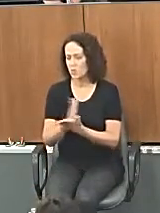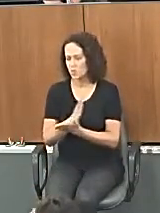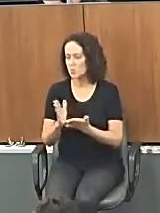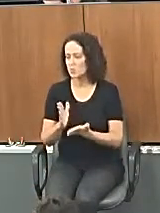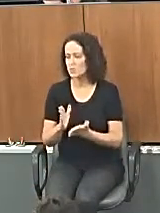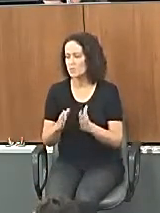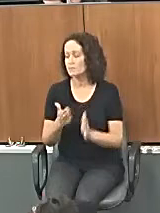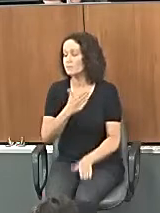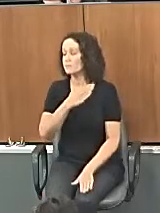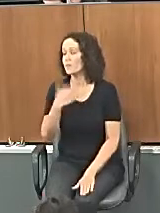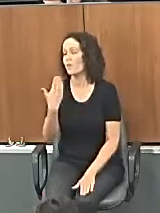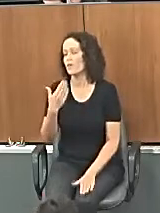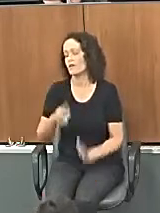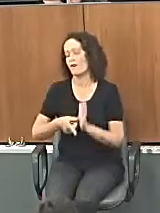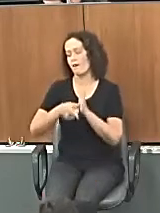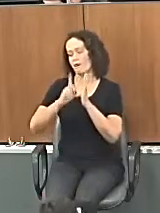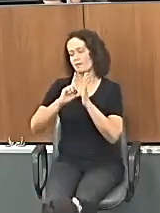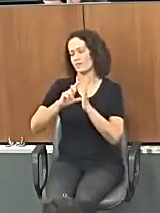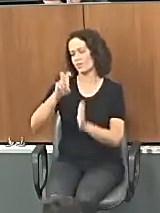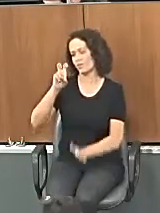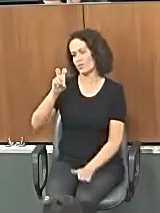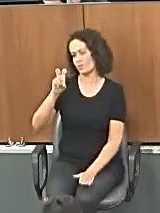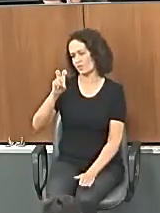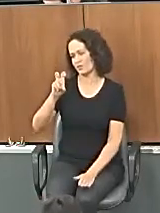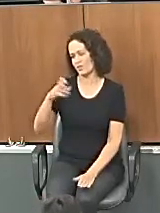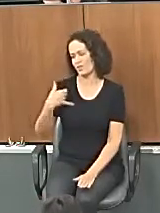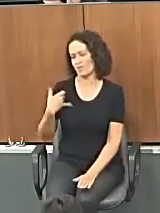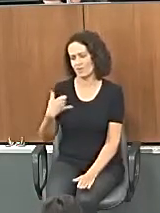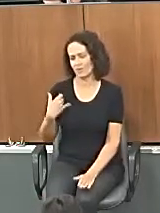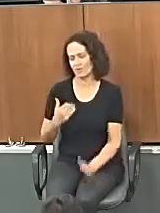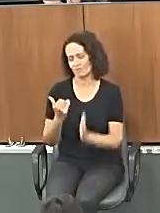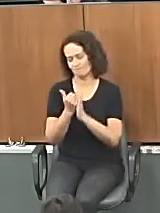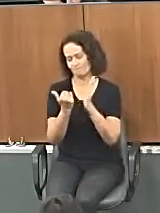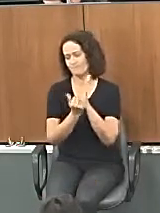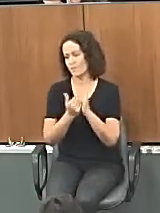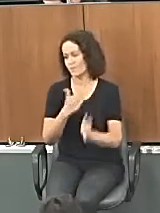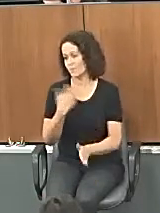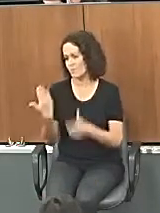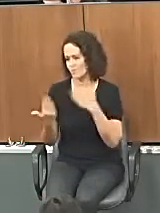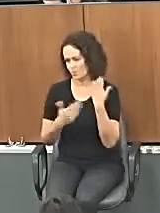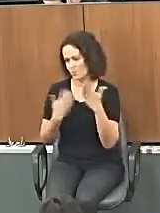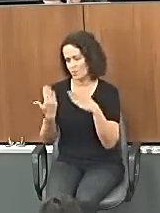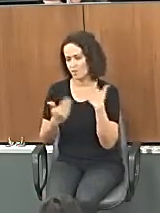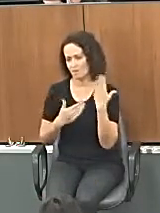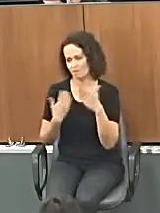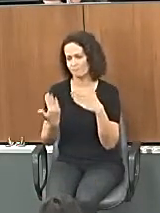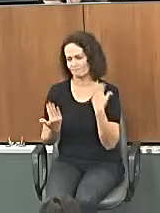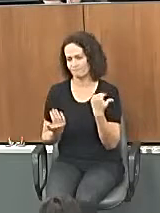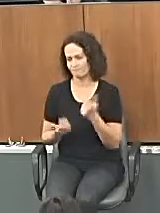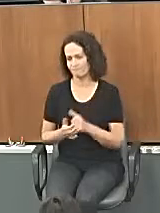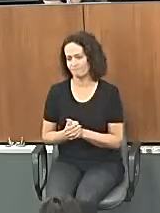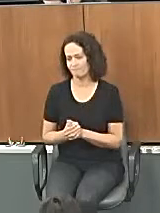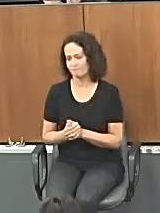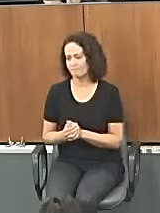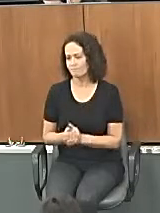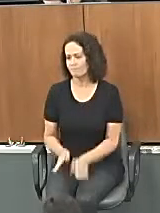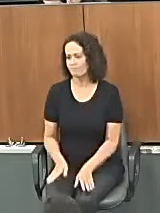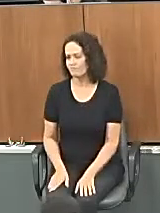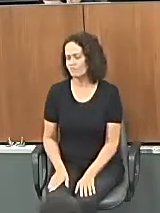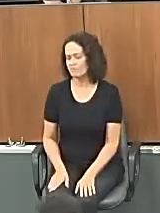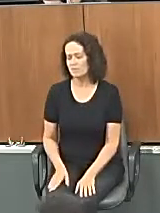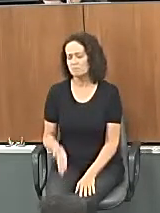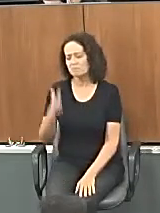idade morrem antes dos cinco anos de idade sem sequer ter tido um diagnóstico